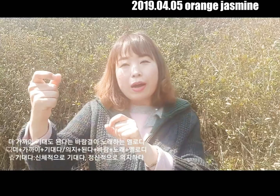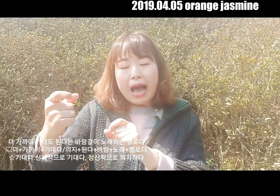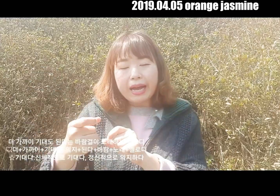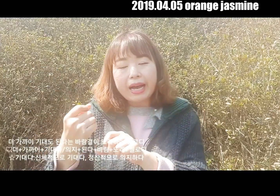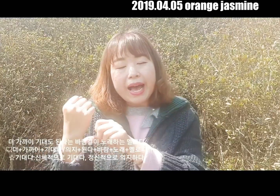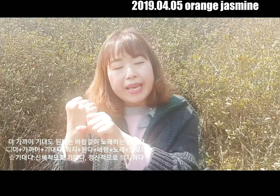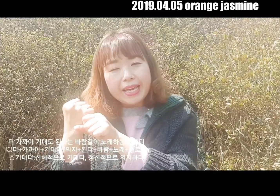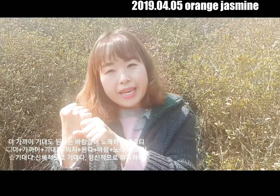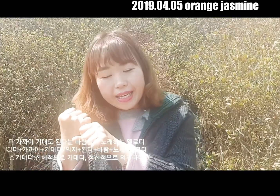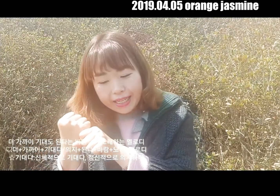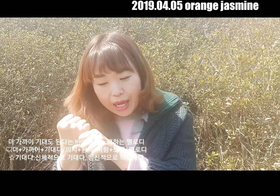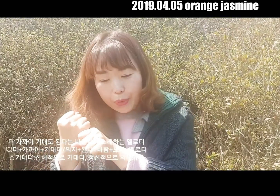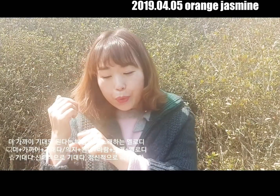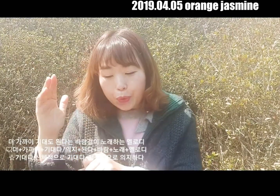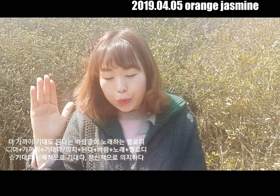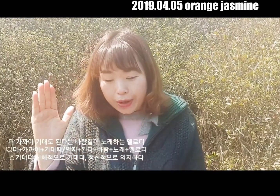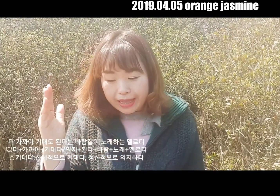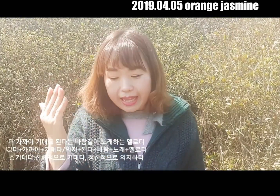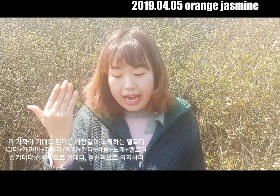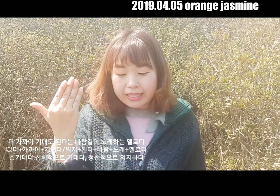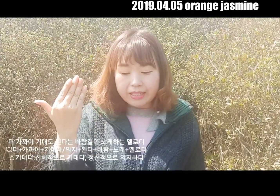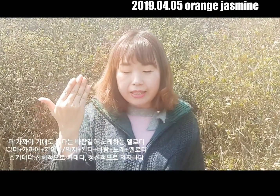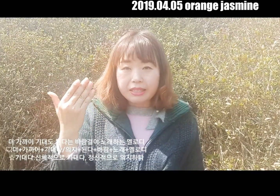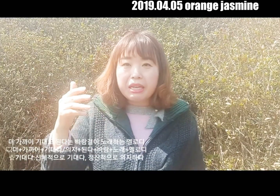더 가까이 기대도 된다는